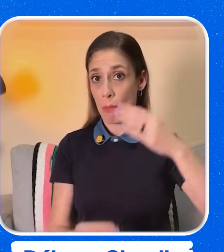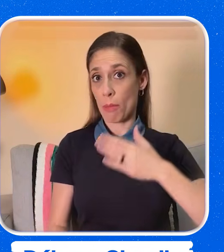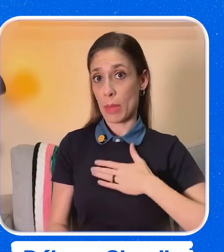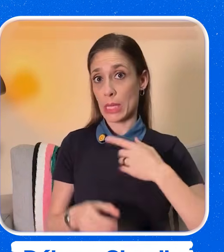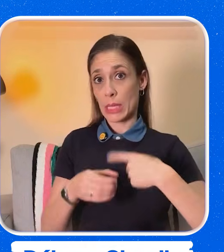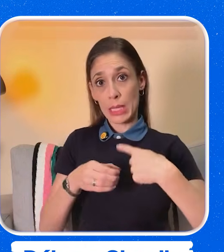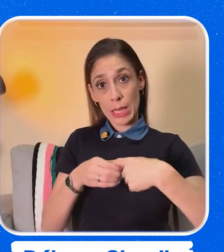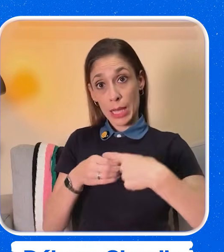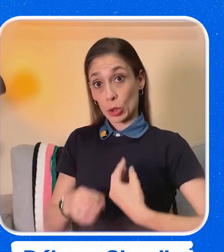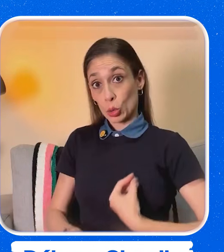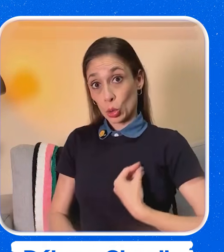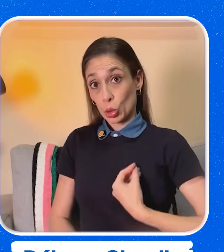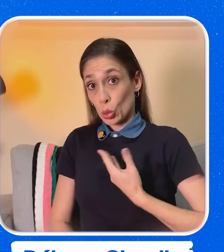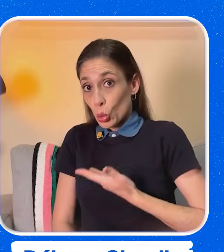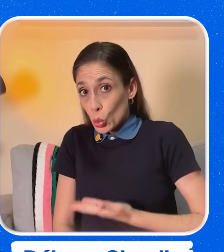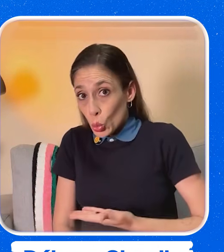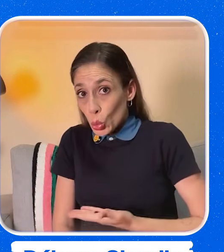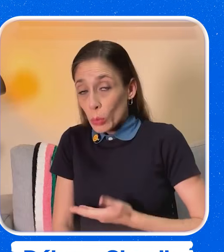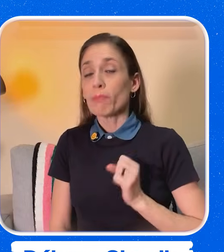Cruz das Almas.